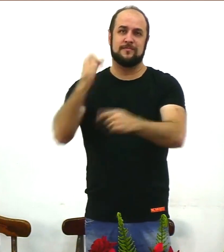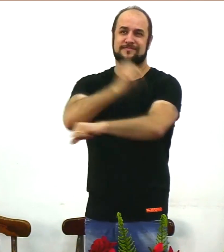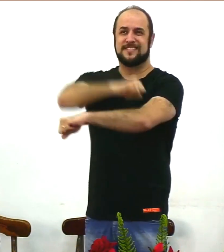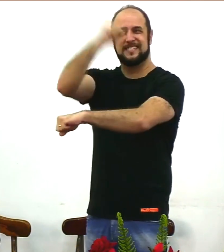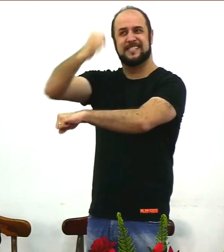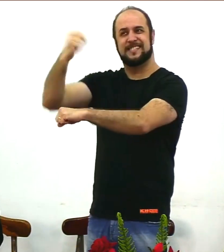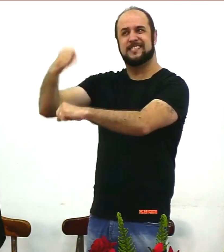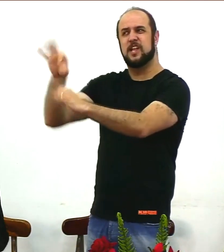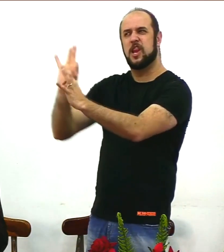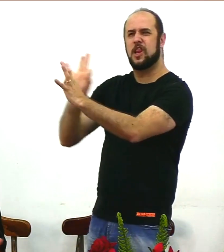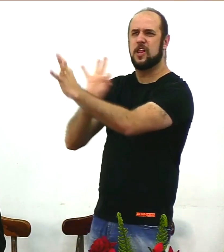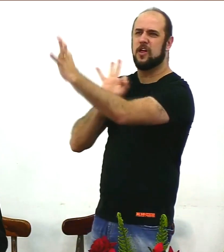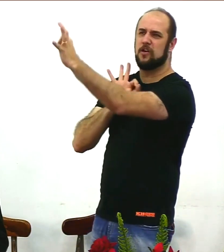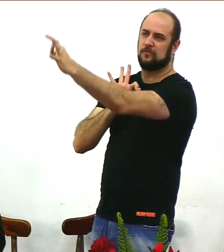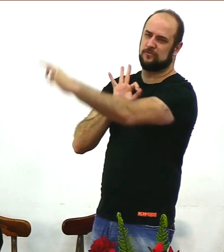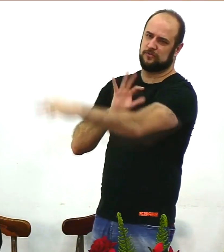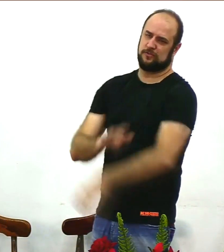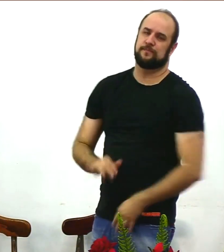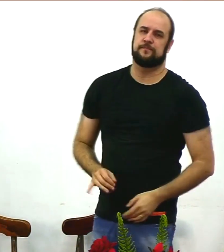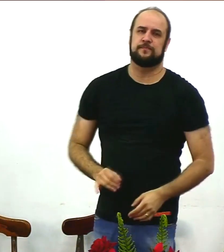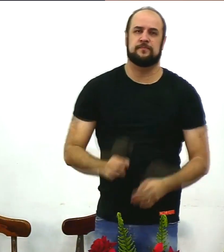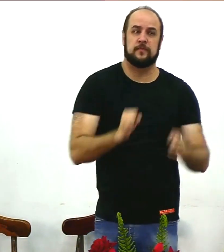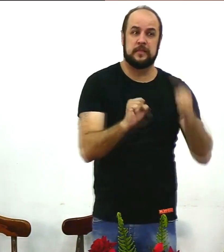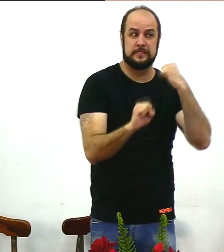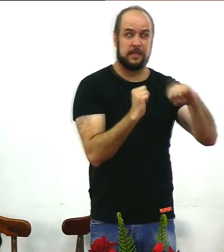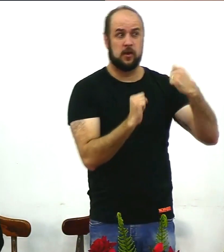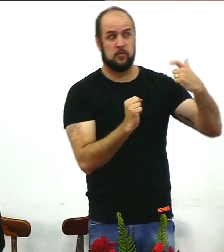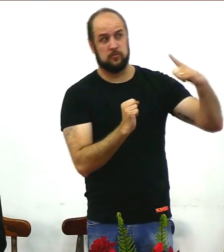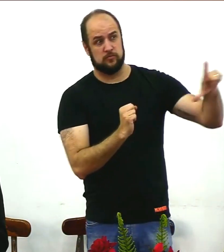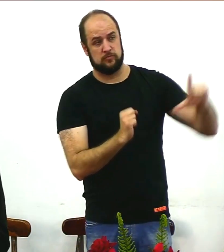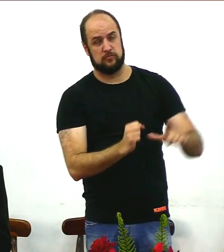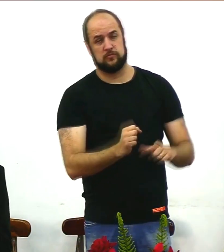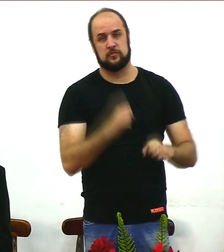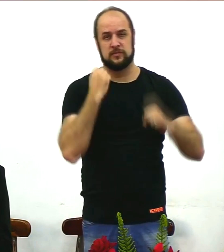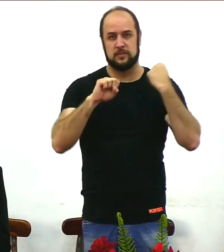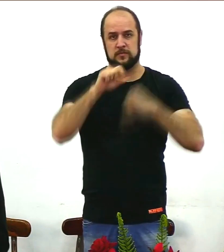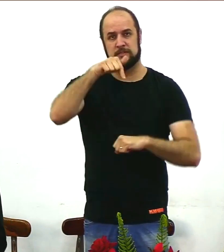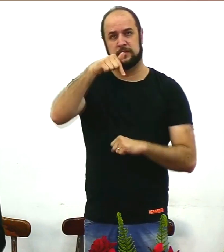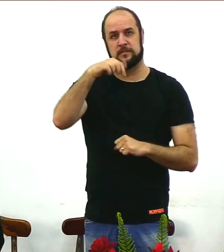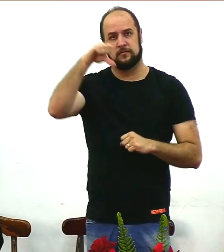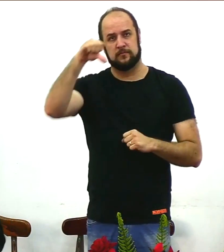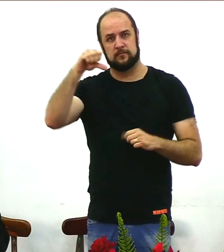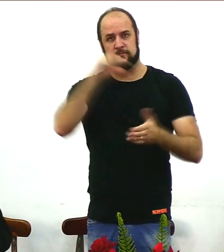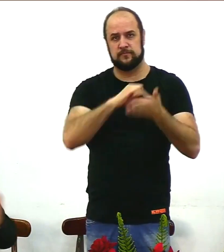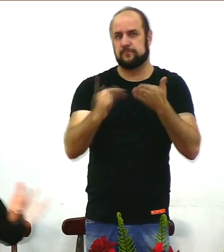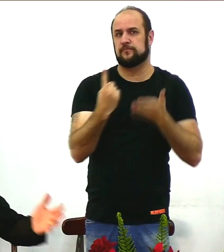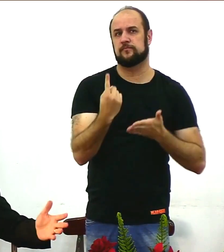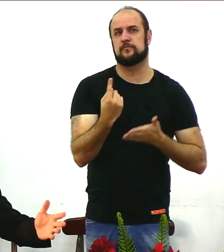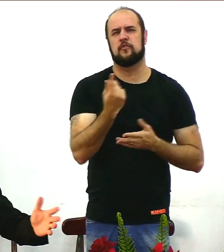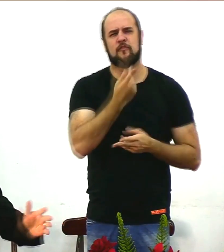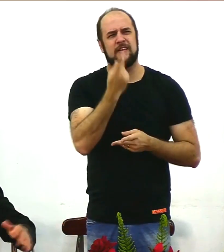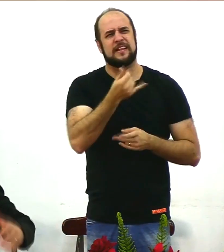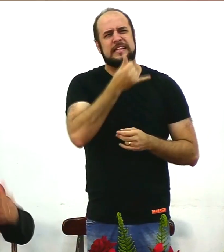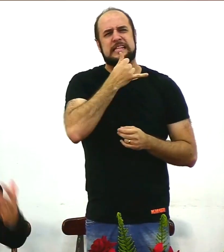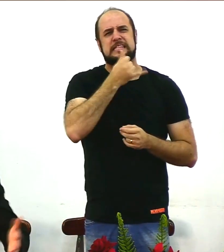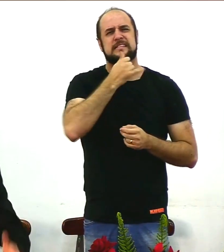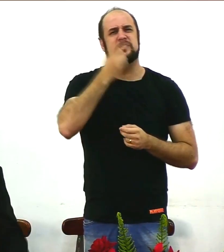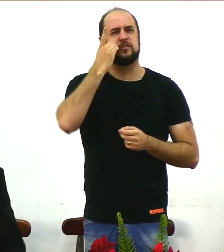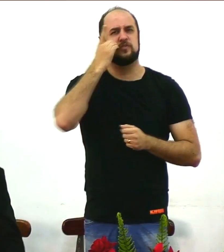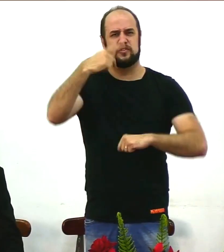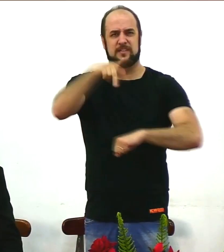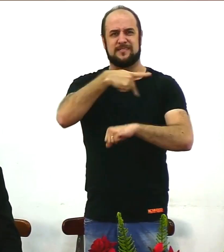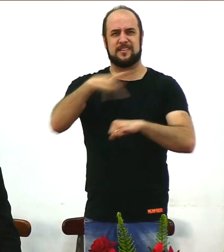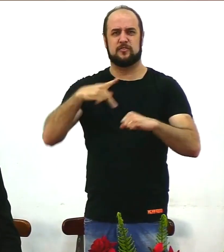na região. O profeta Ezequiel fala muito do rio Quebar, e inclusive algumas das visões que Ezequiel teve no